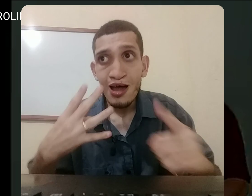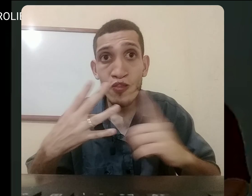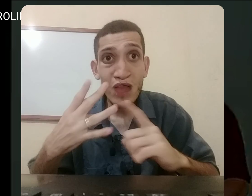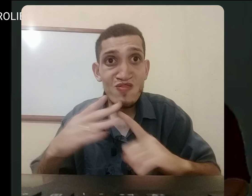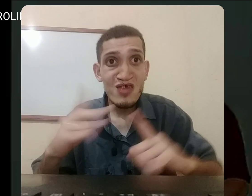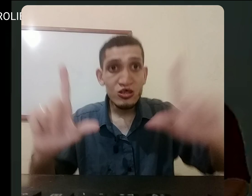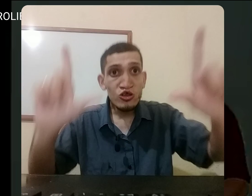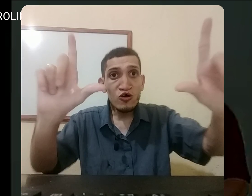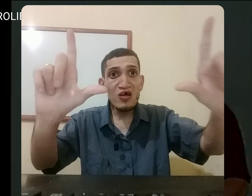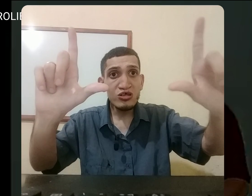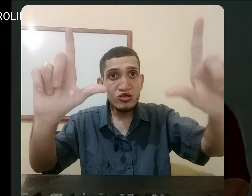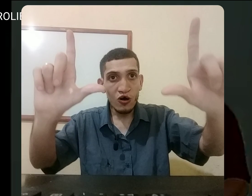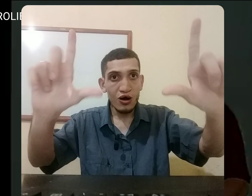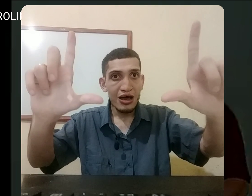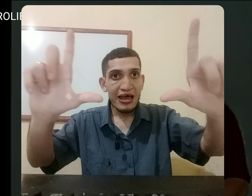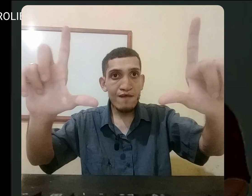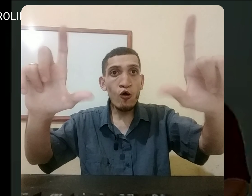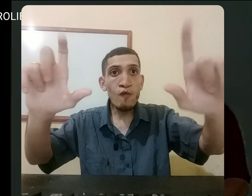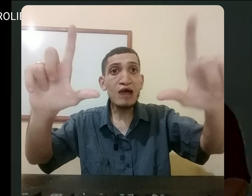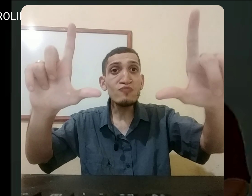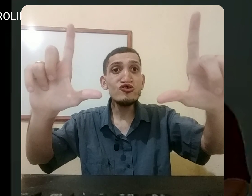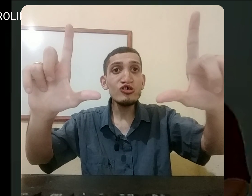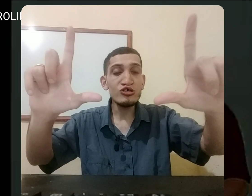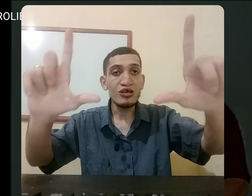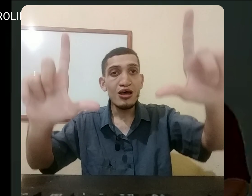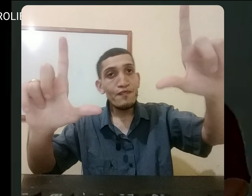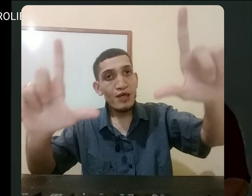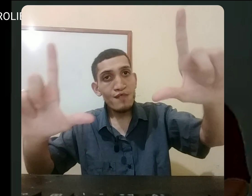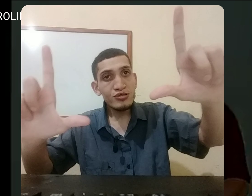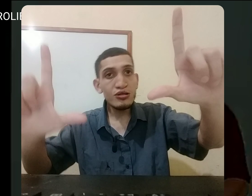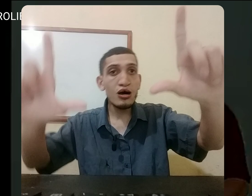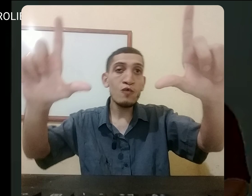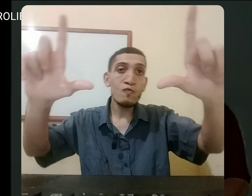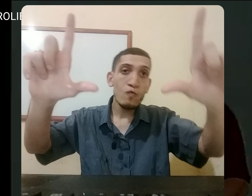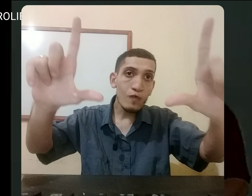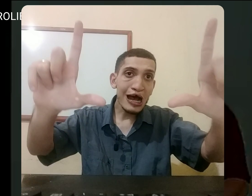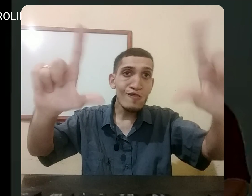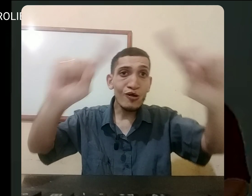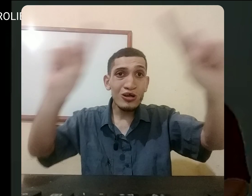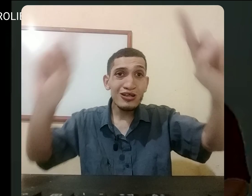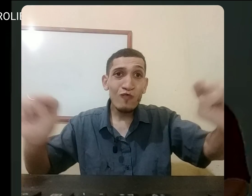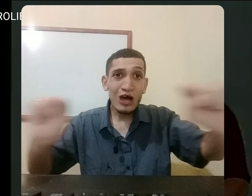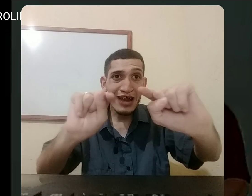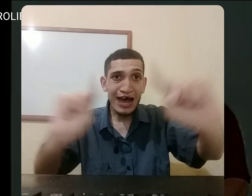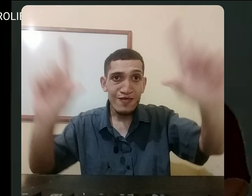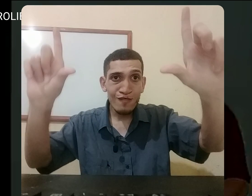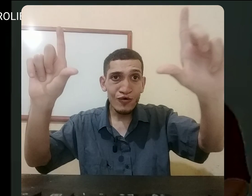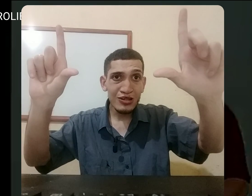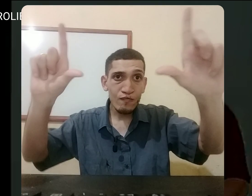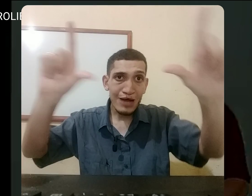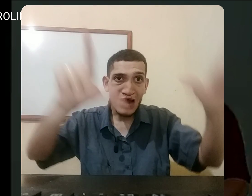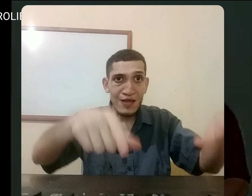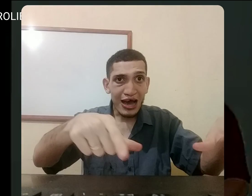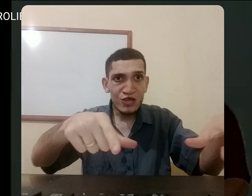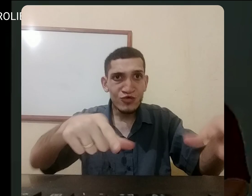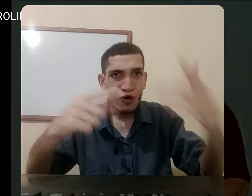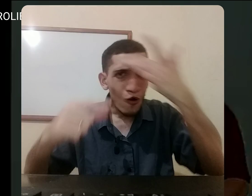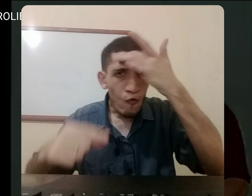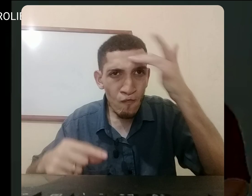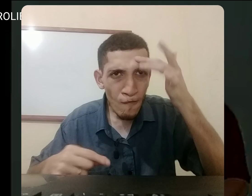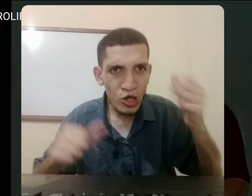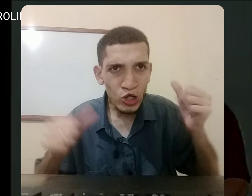Na D, isso daqui, é o formato de que? Televisão, quadro, uma coisa quadrada. Uma coisa quadrada